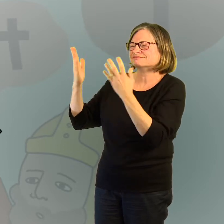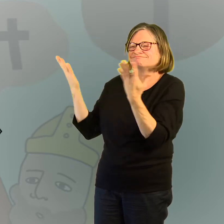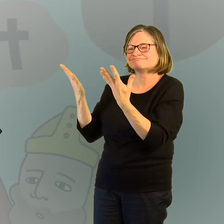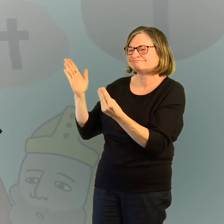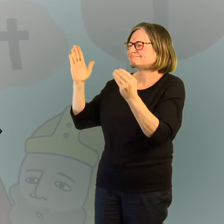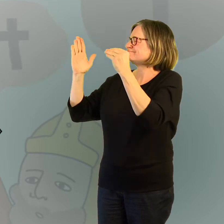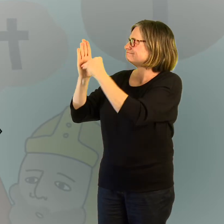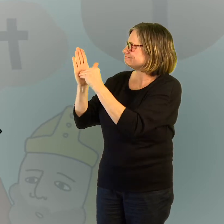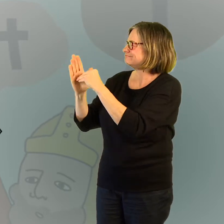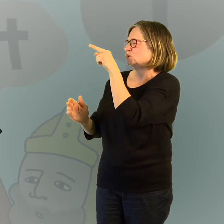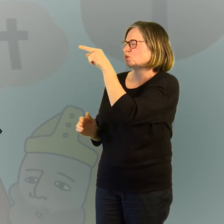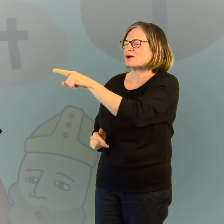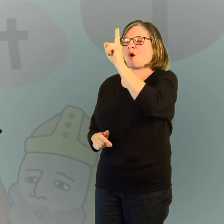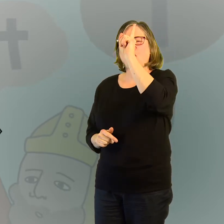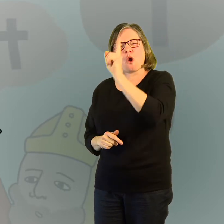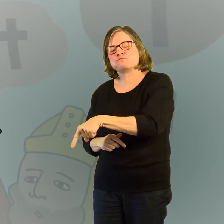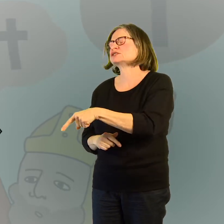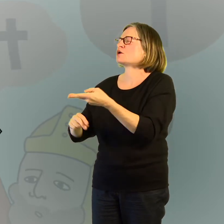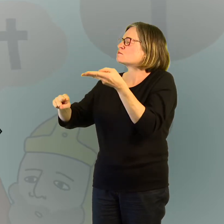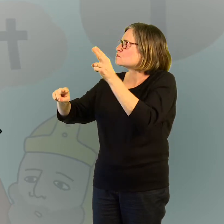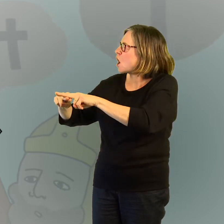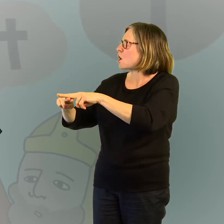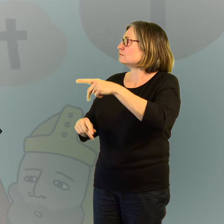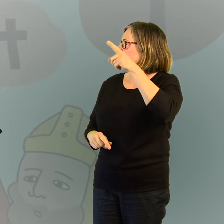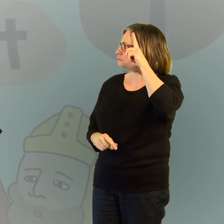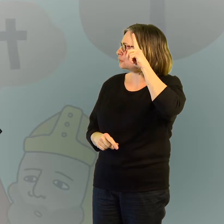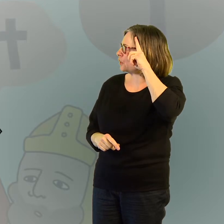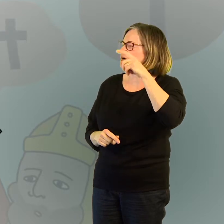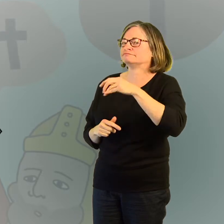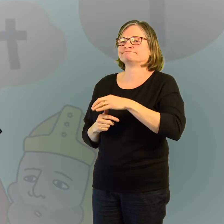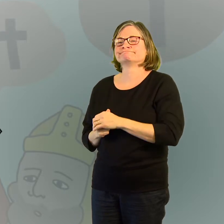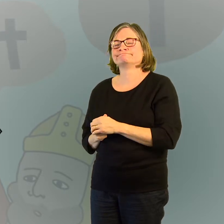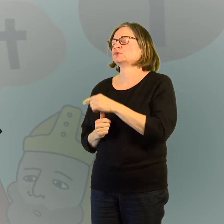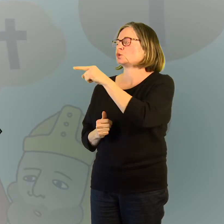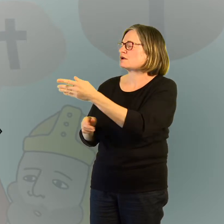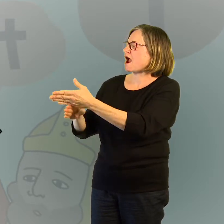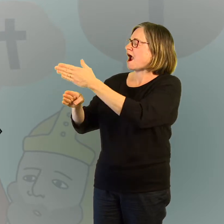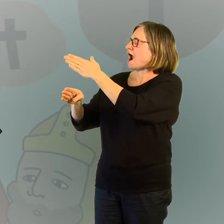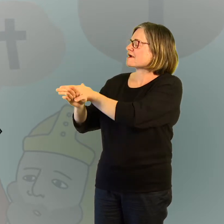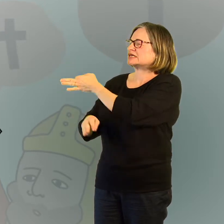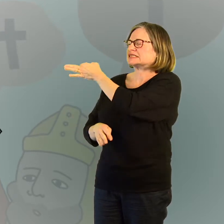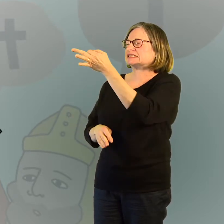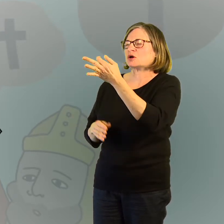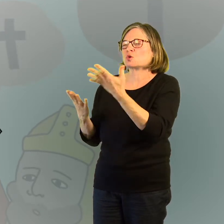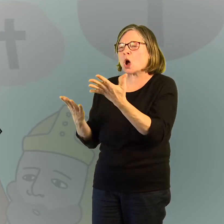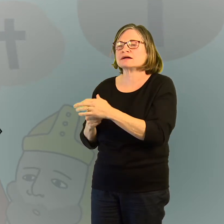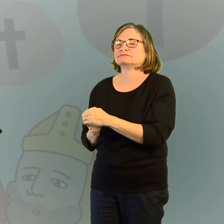et d'après cette loi, il doit mourir. En effet, il a dit qu'il était le Fils de